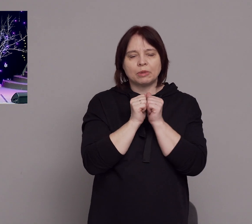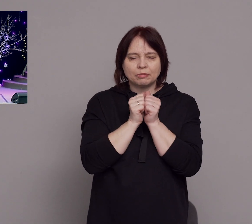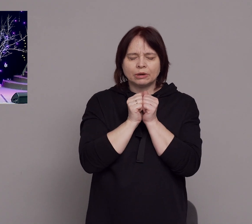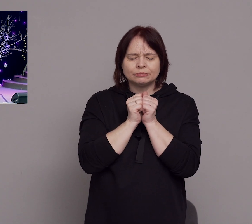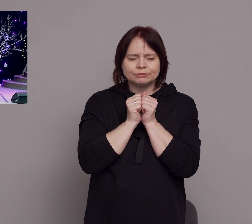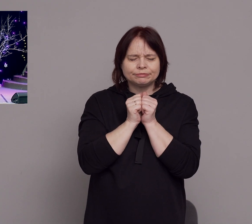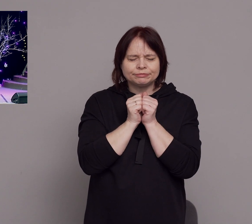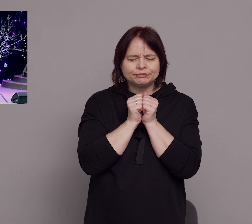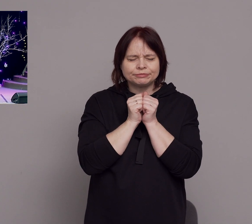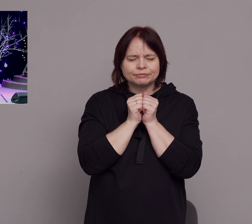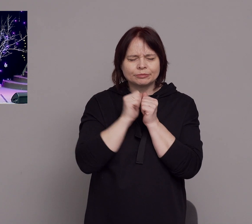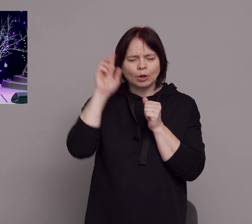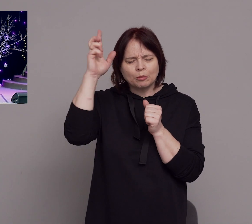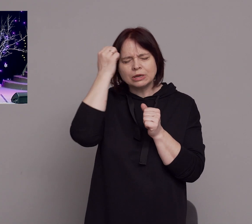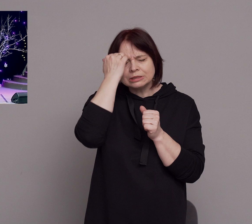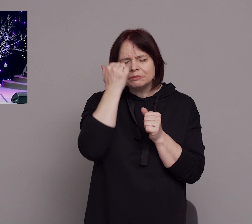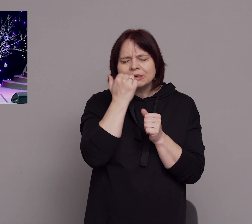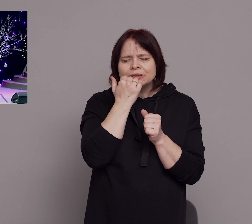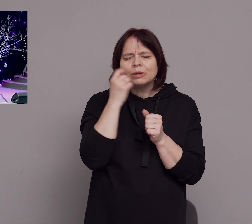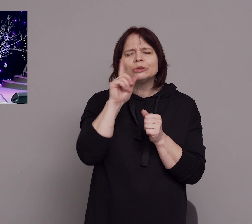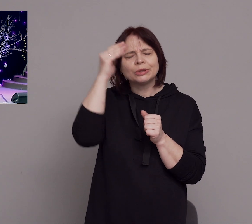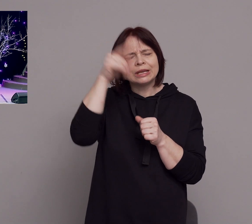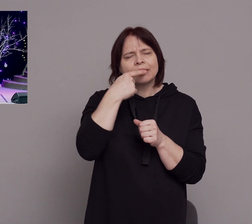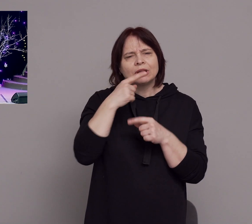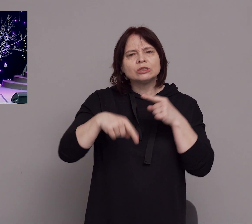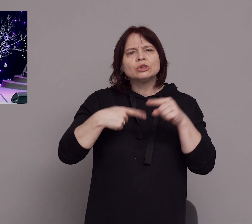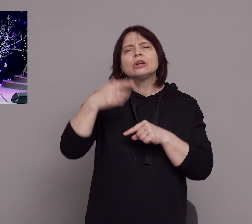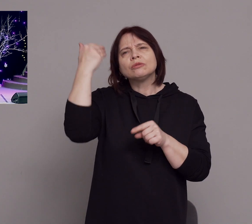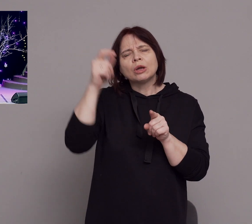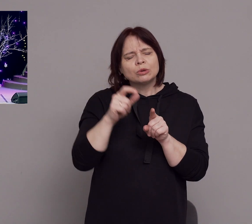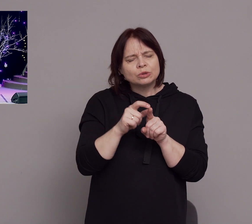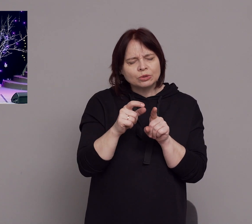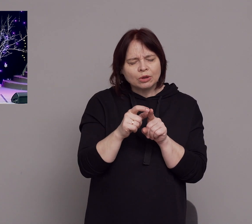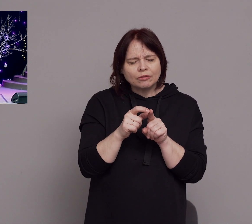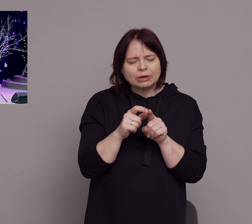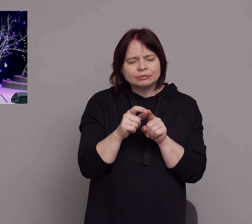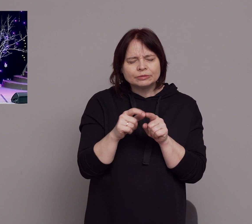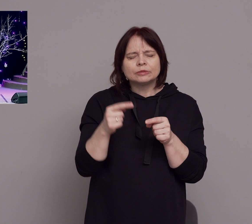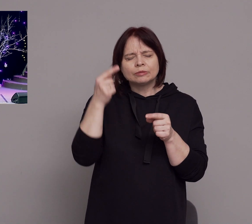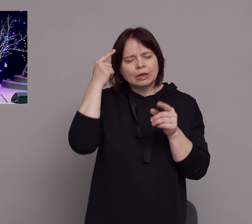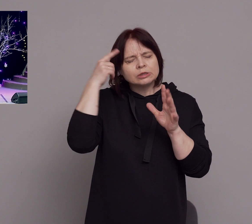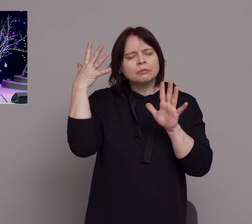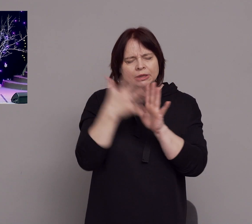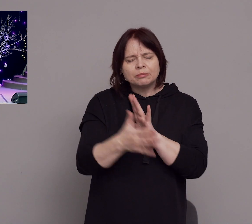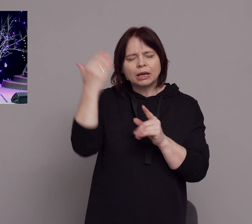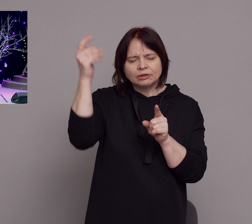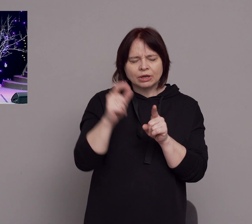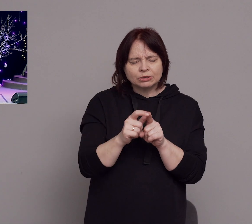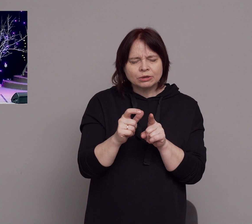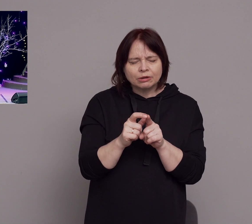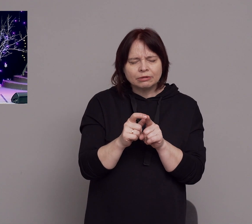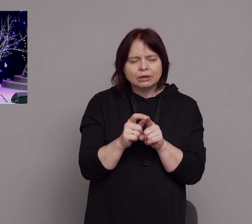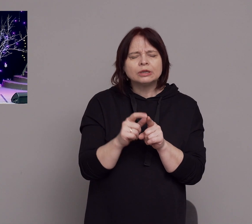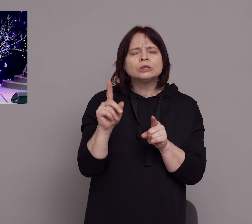Боже, спасибо, что Ты говоришь к нам через Свое Слово, Бог, что Ты открываешь нам в Своем Слове. И что мы можем знать, какой